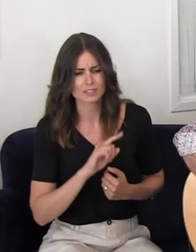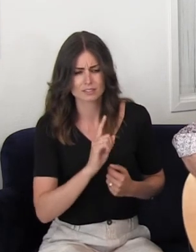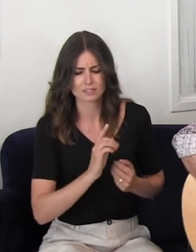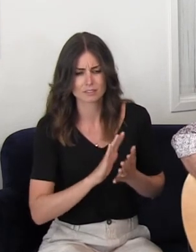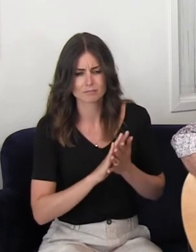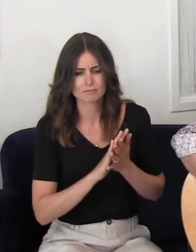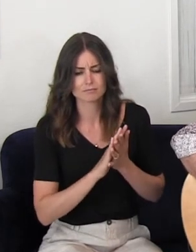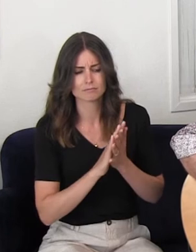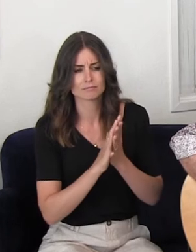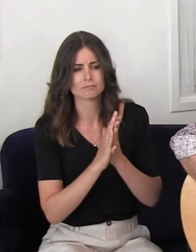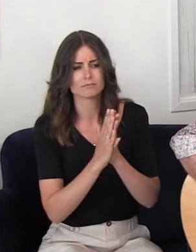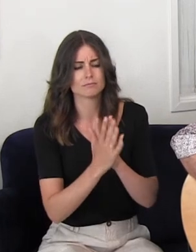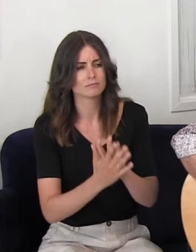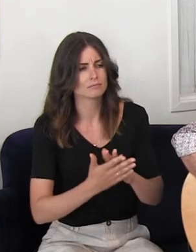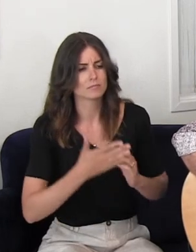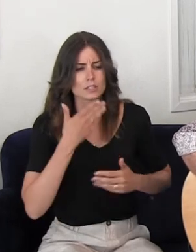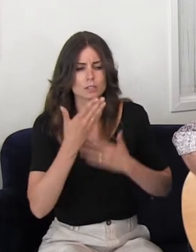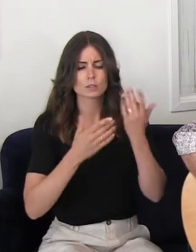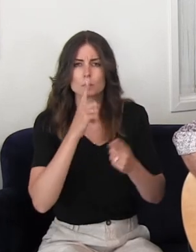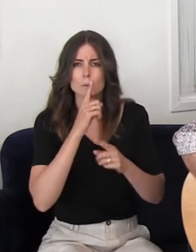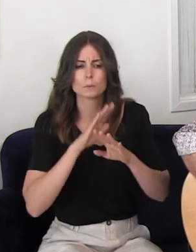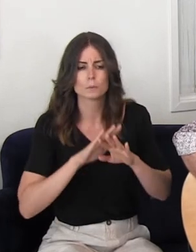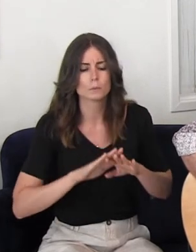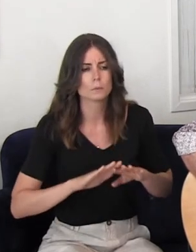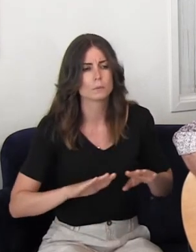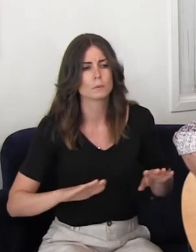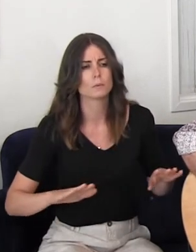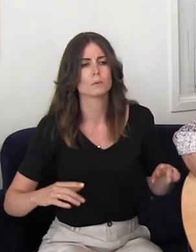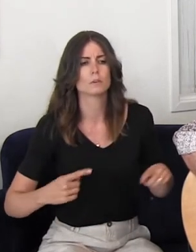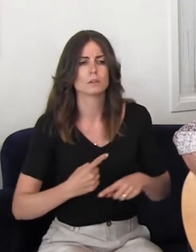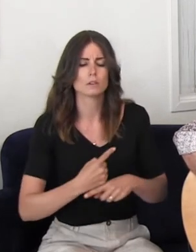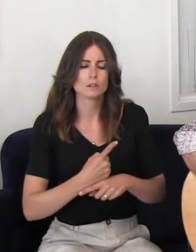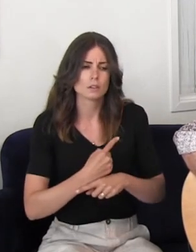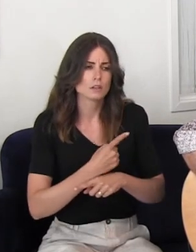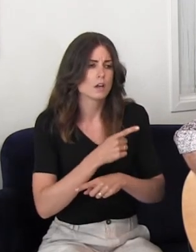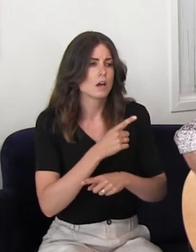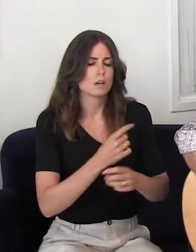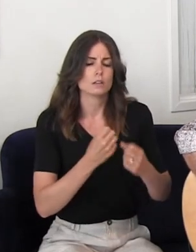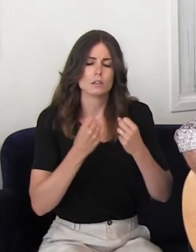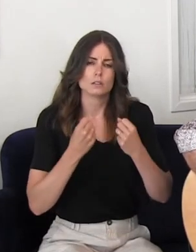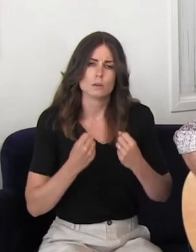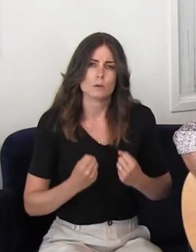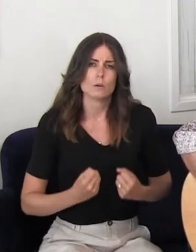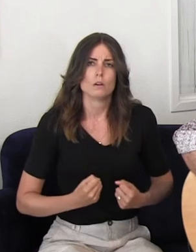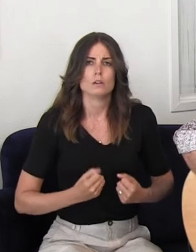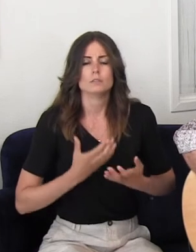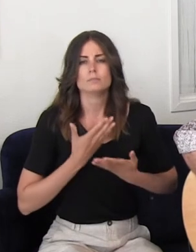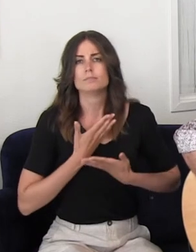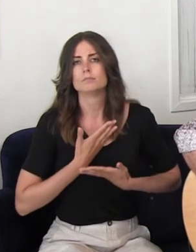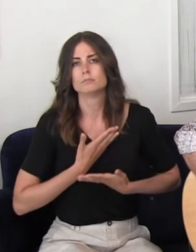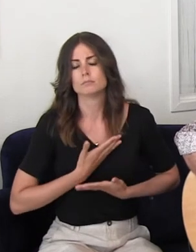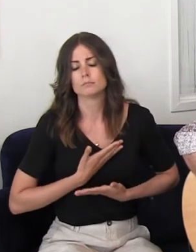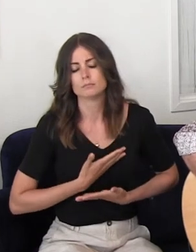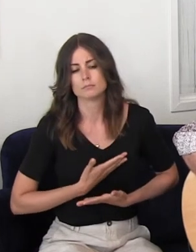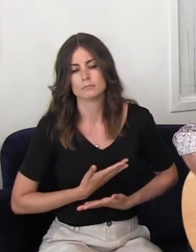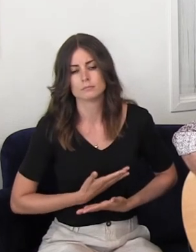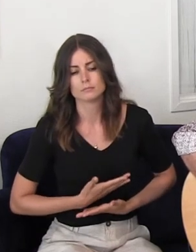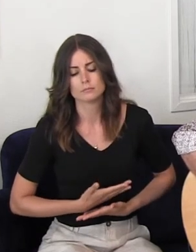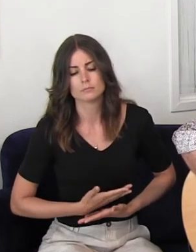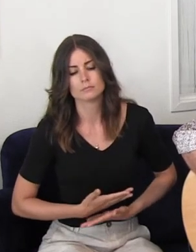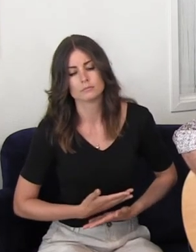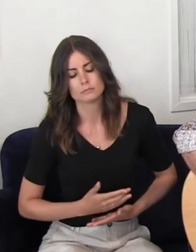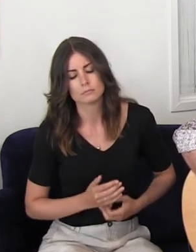Innan sången blev tyst i hans dödssjuka bröst och hans levnad blev